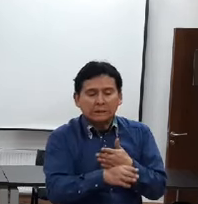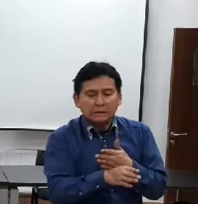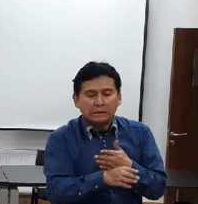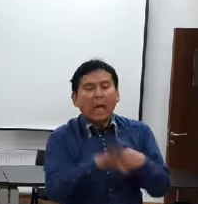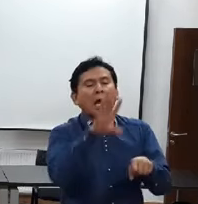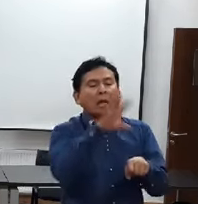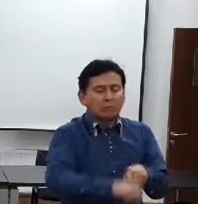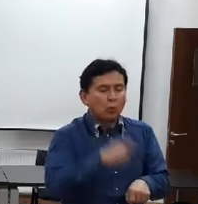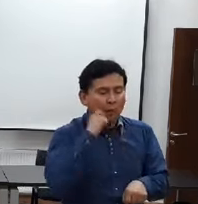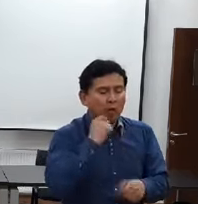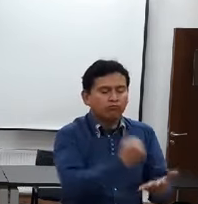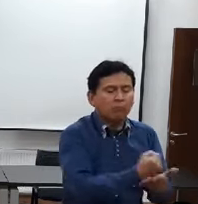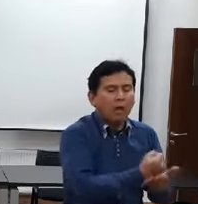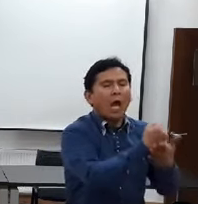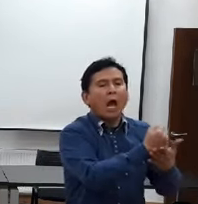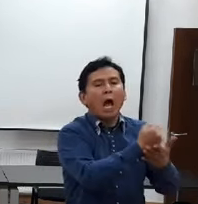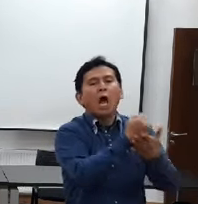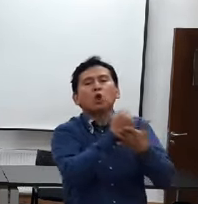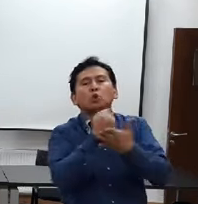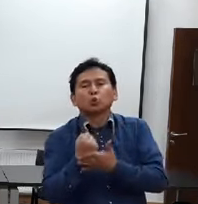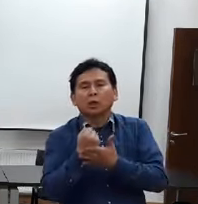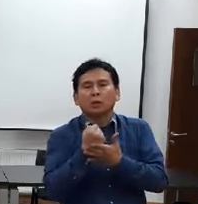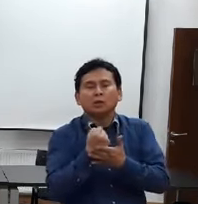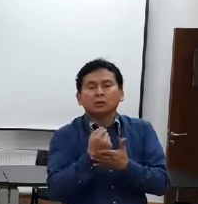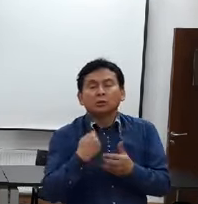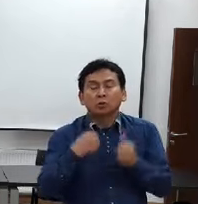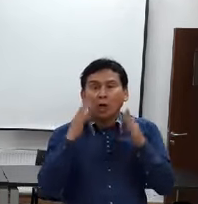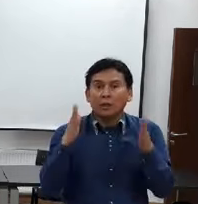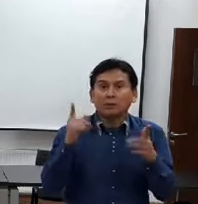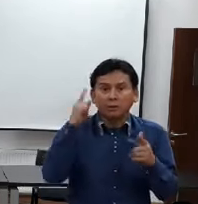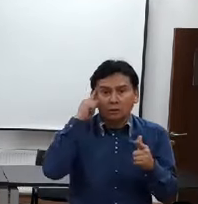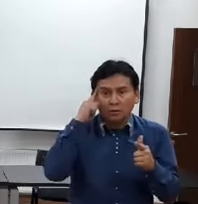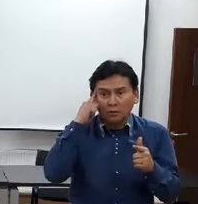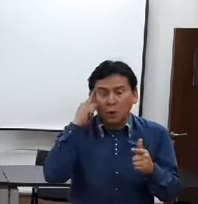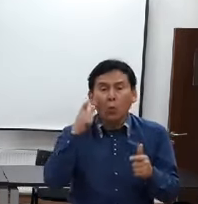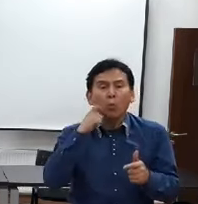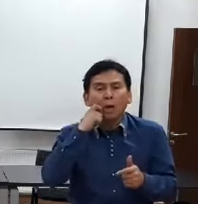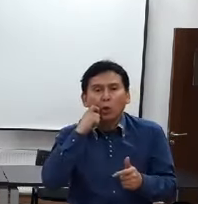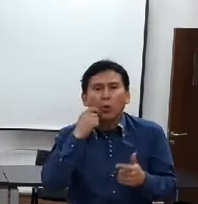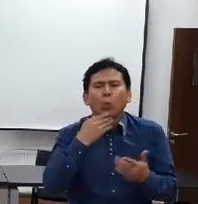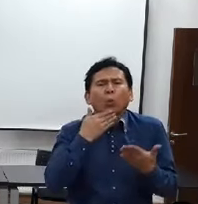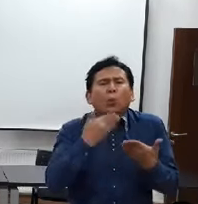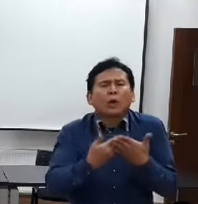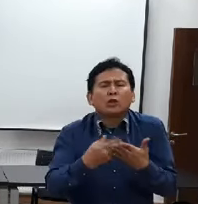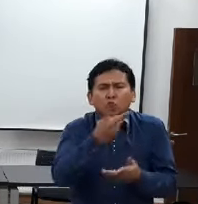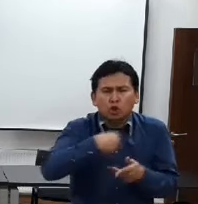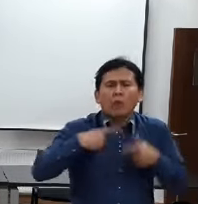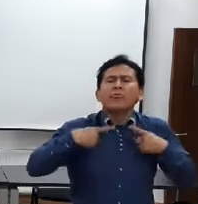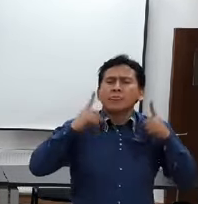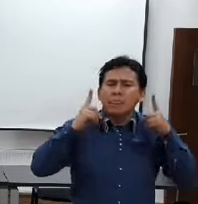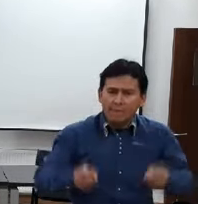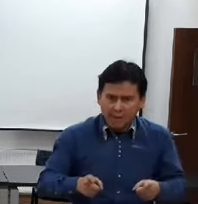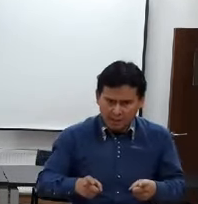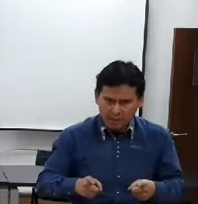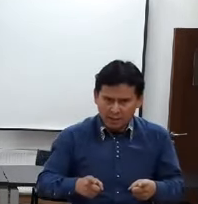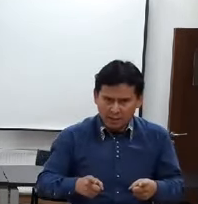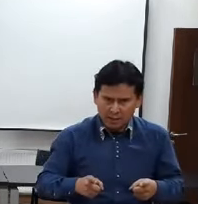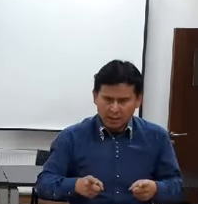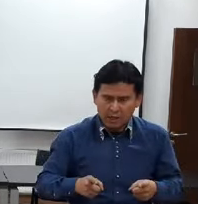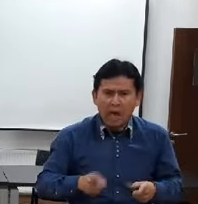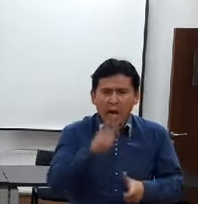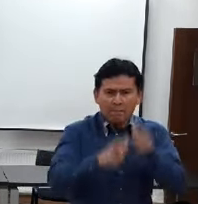a este acto humanitario que ella pide. Me llama la atención que pidamos un acto humanitario cuando es nuestro deber recibir